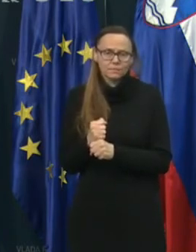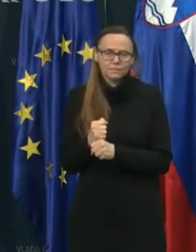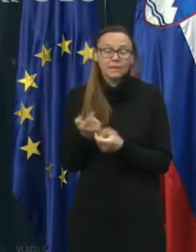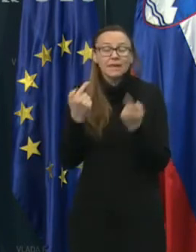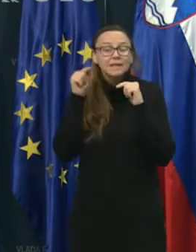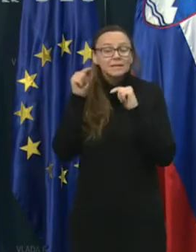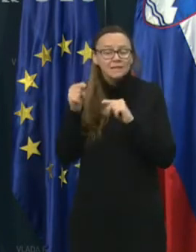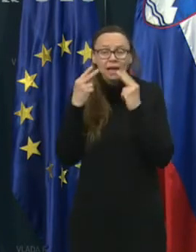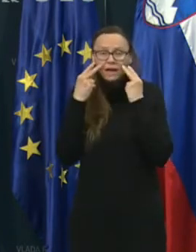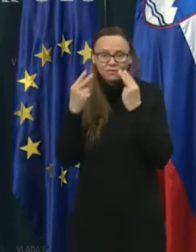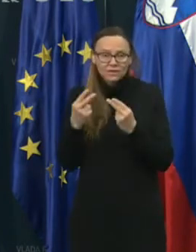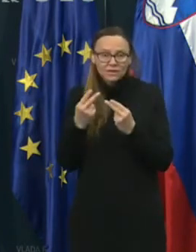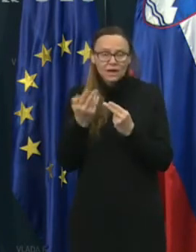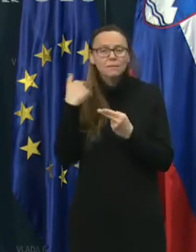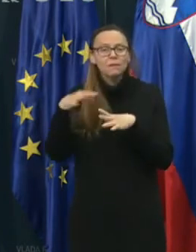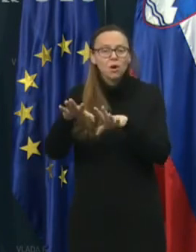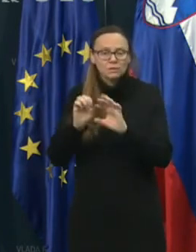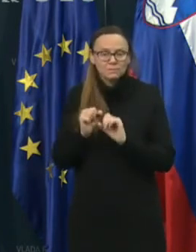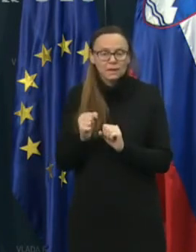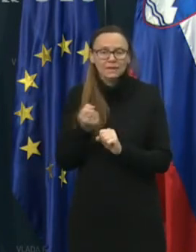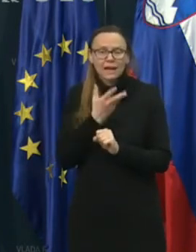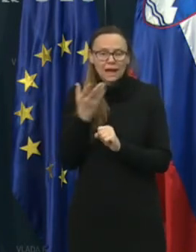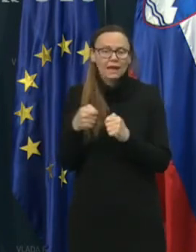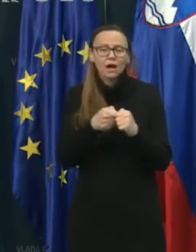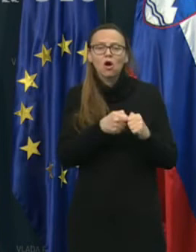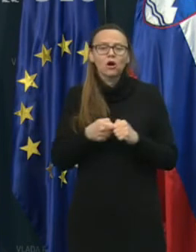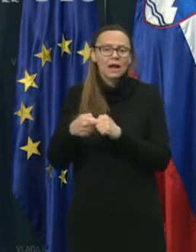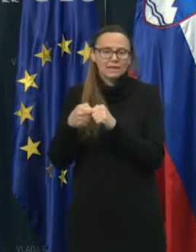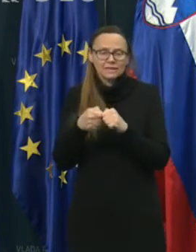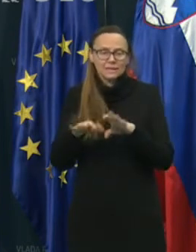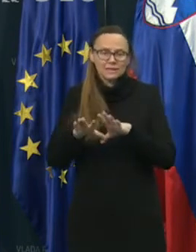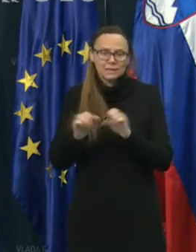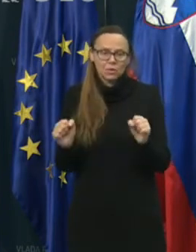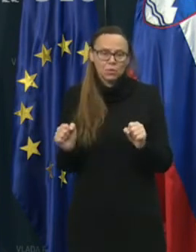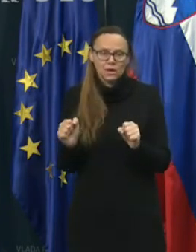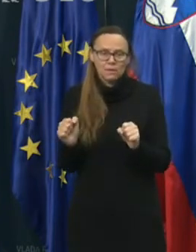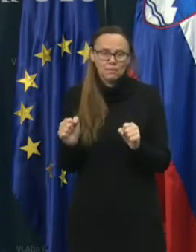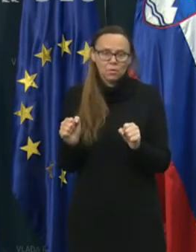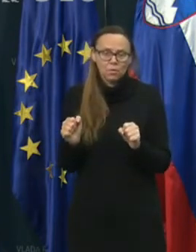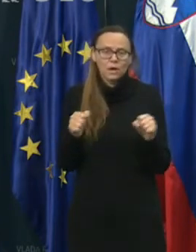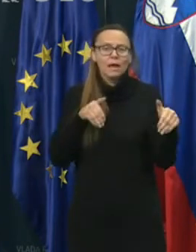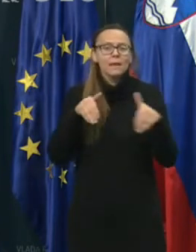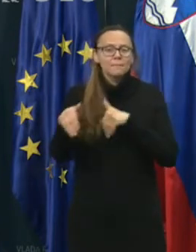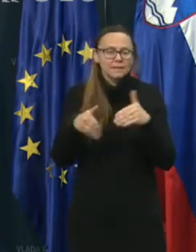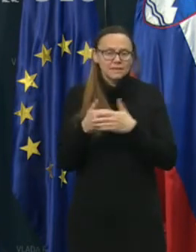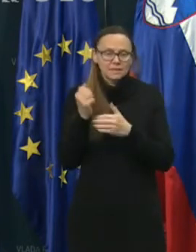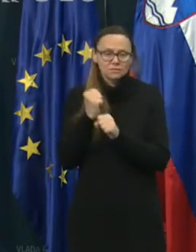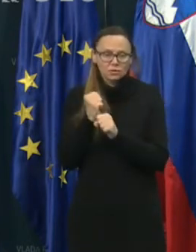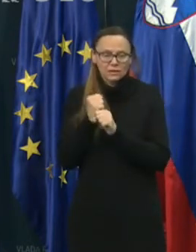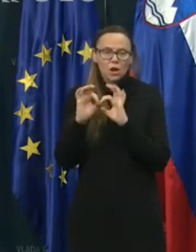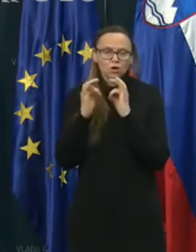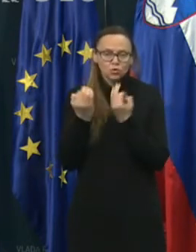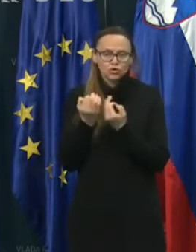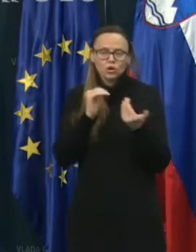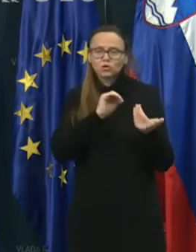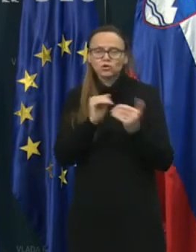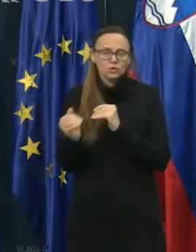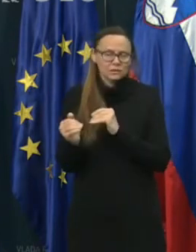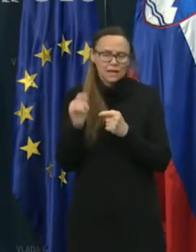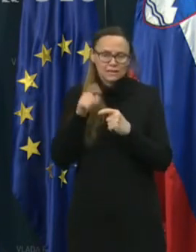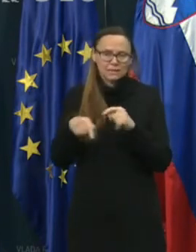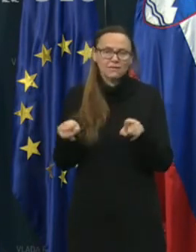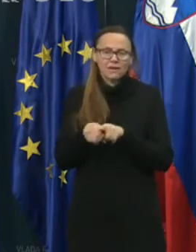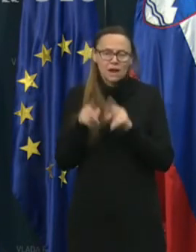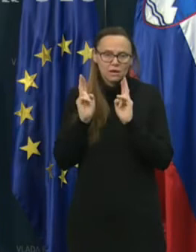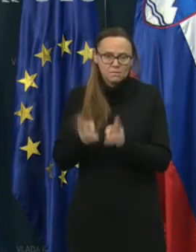Iz tega vidika je bilo sprejetih kar nekaj organizacijskih ukrepov. Ministrstvo za delo, družino, socialne zadeve